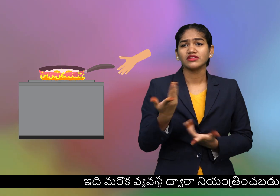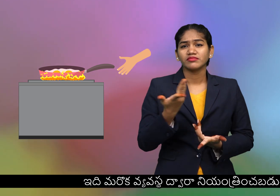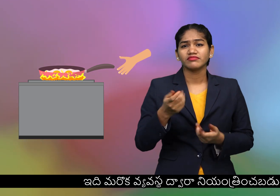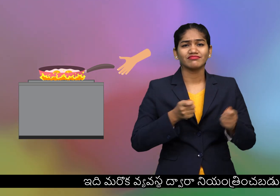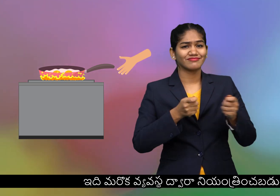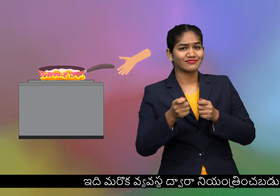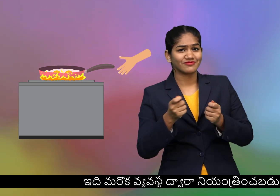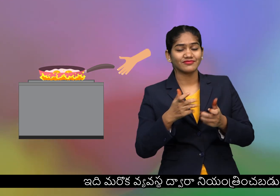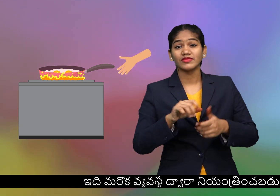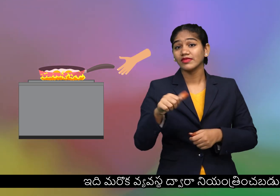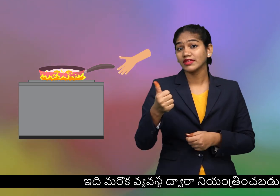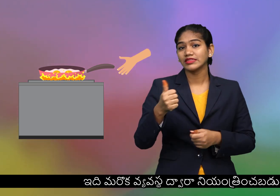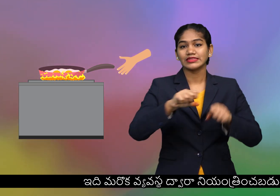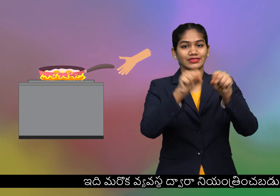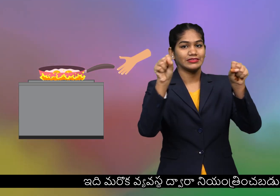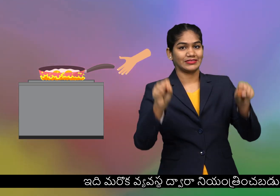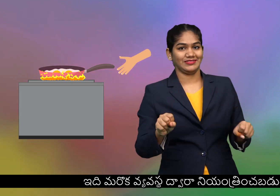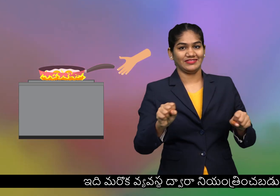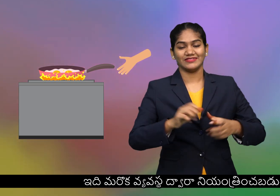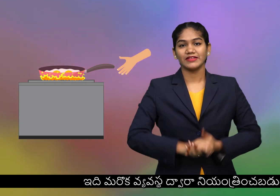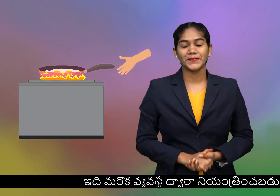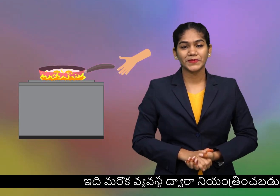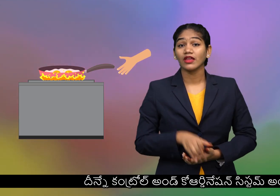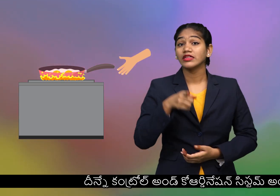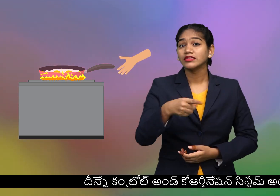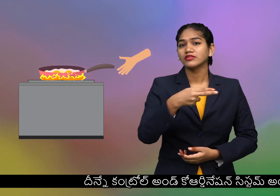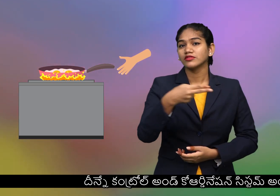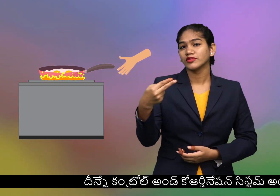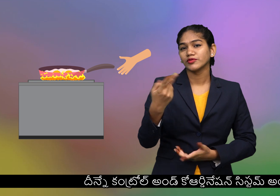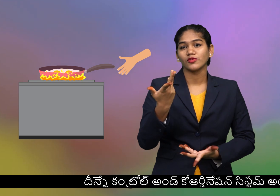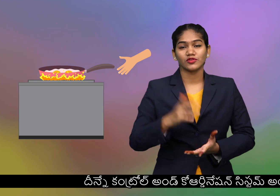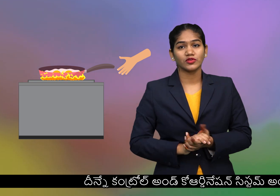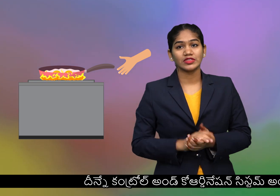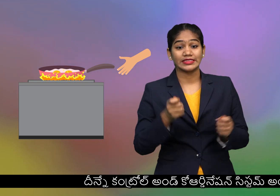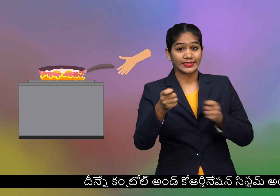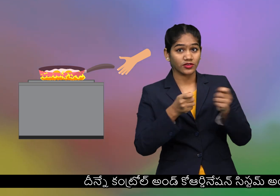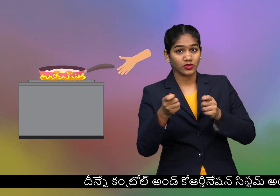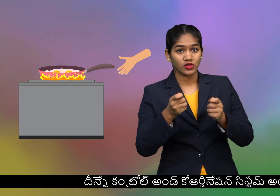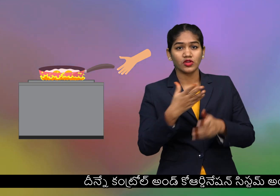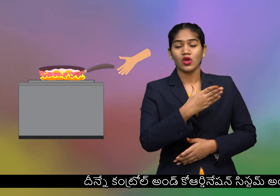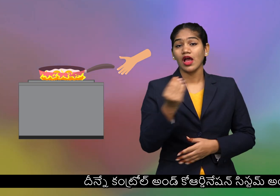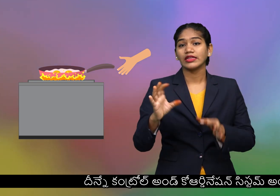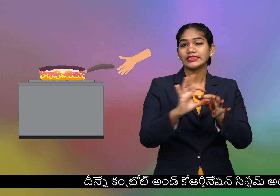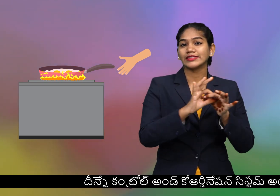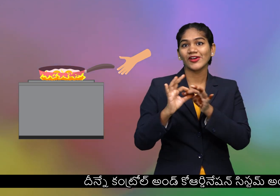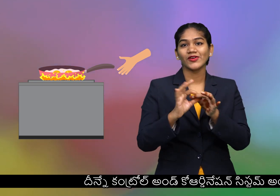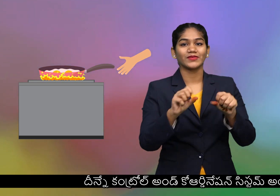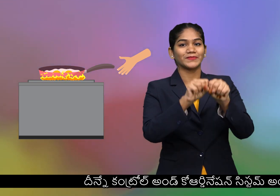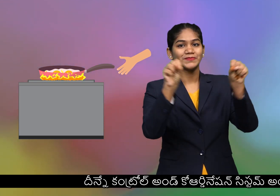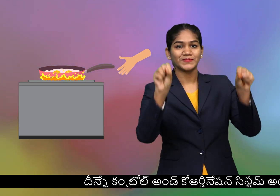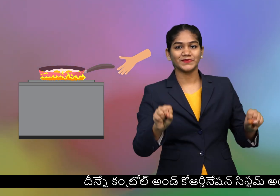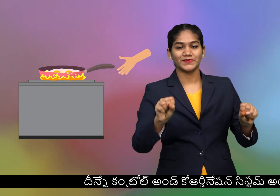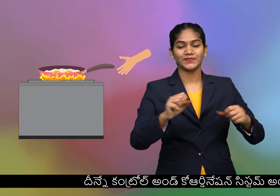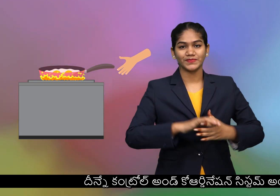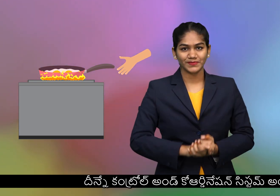ఇది మరొక వ్యవస్థ ద్వారా నియంత్రించబడుతుంది. దీన్నే కంట్రోల్ అండ్ కోఆర్డినేషన్ సిస్టమ్ అంటారు.